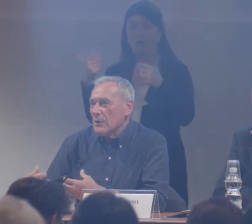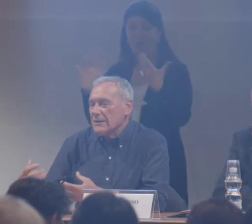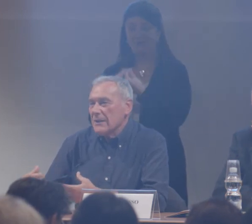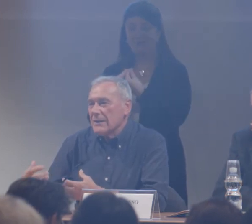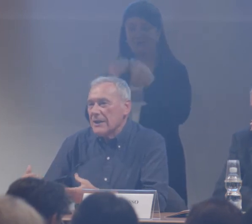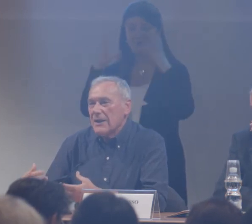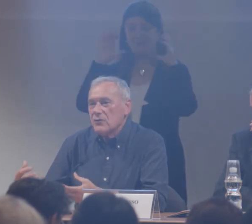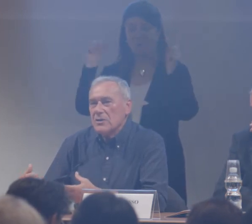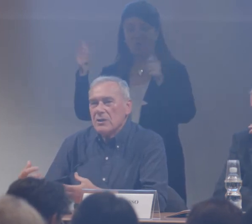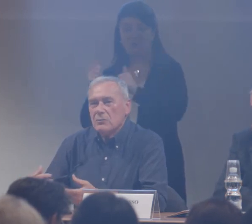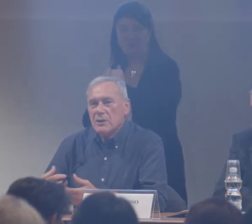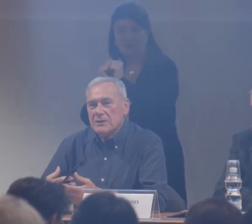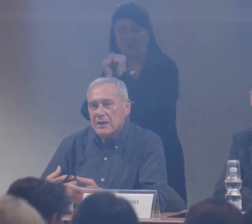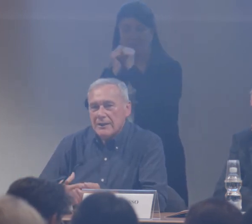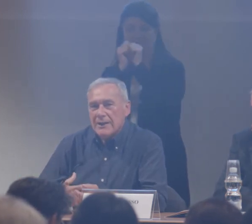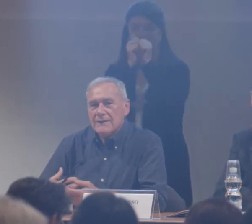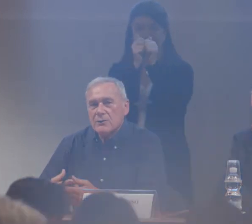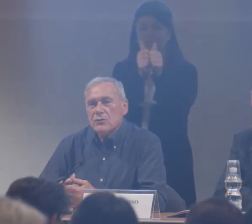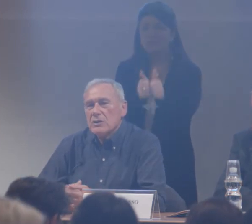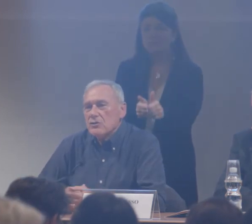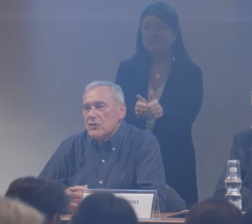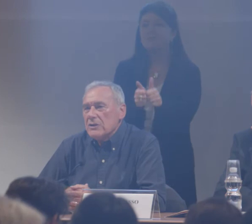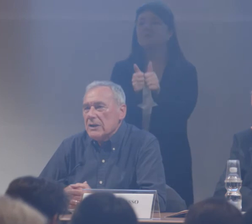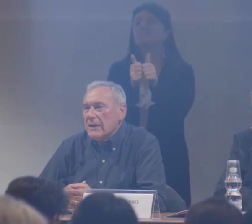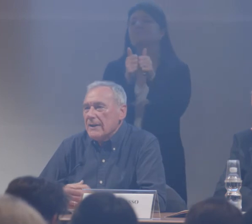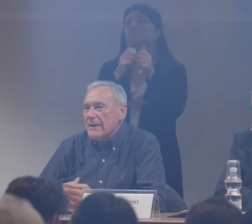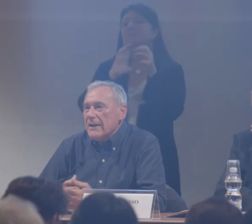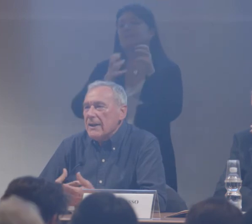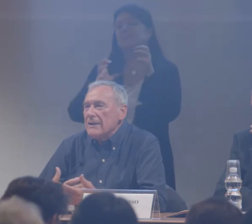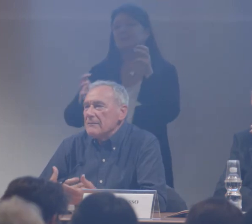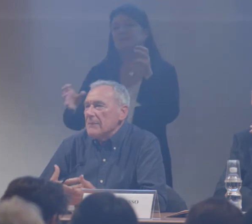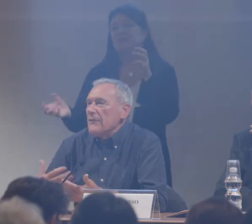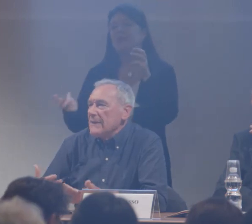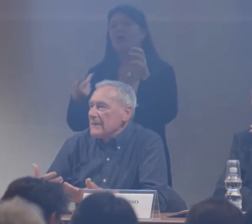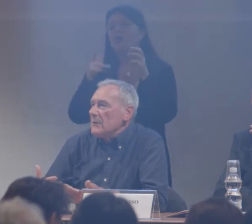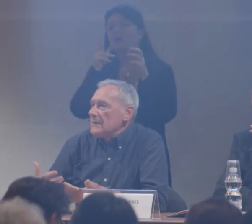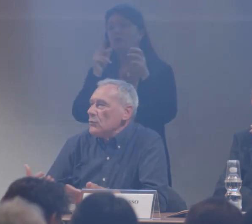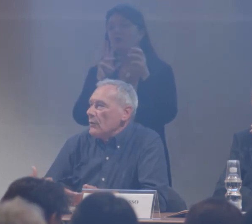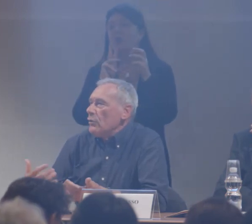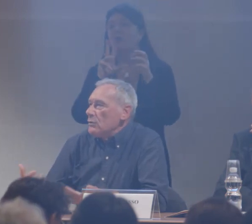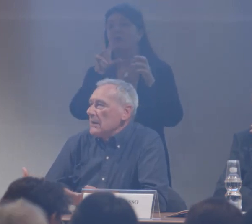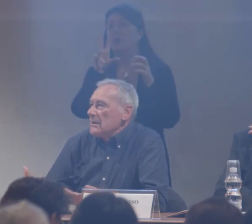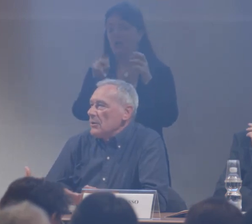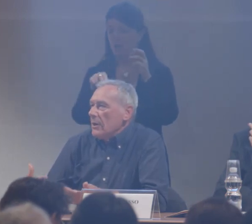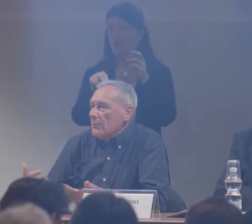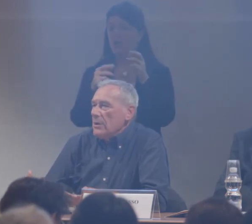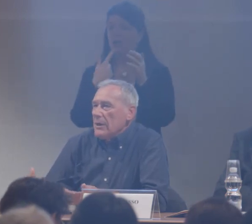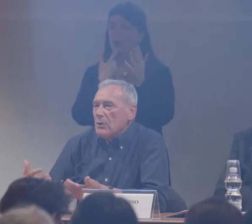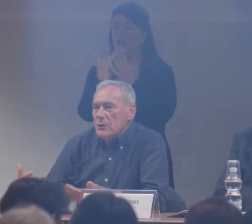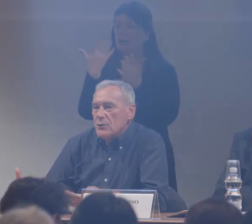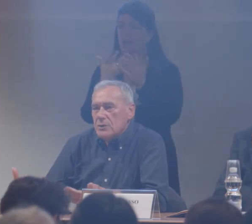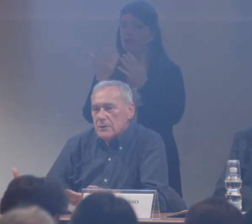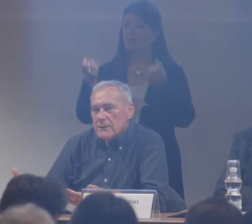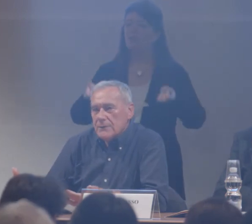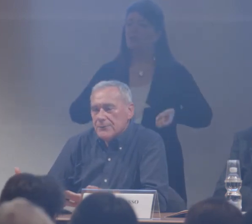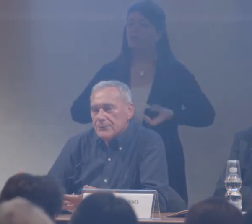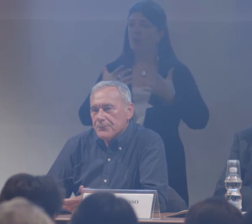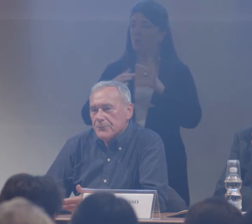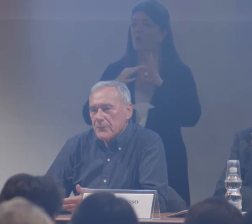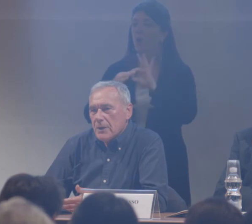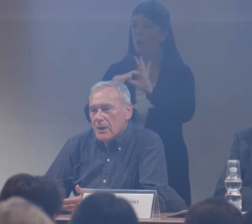relazionata durante le indagini, durante l'arresto, eccetera, eccetera, e manifesta questa sua volontà di collaborare con la